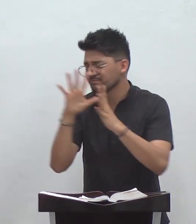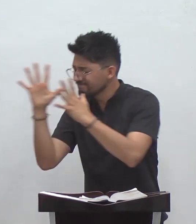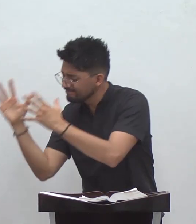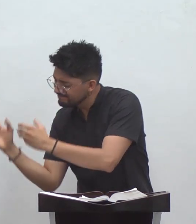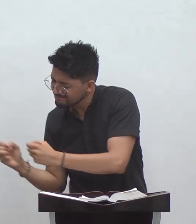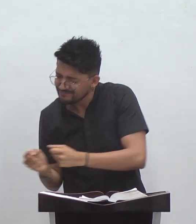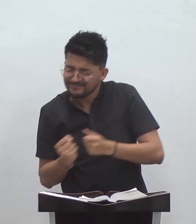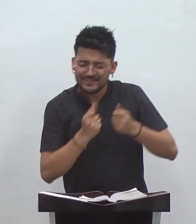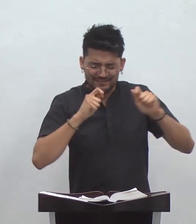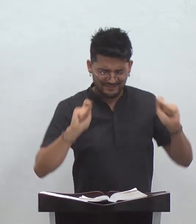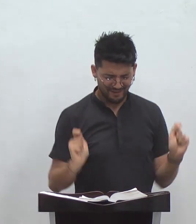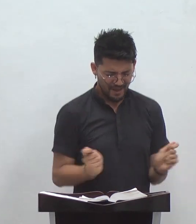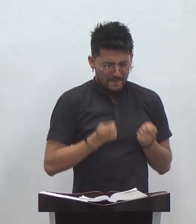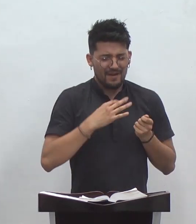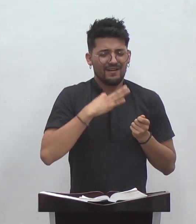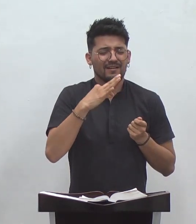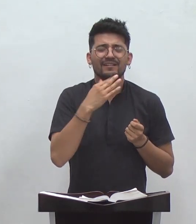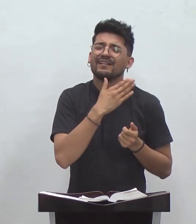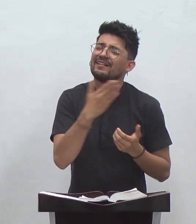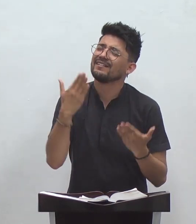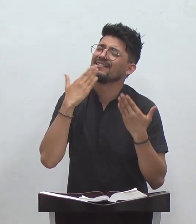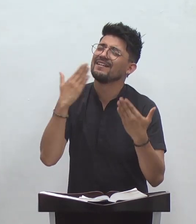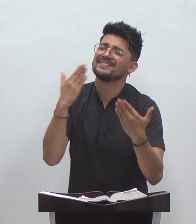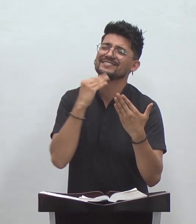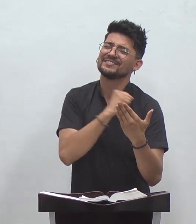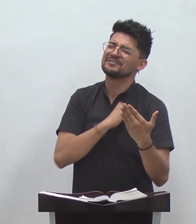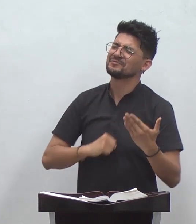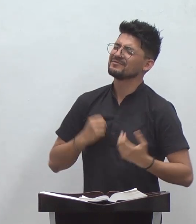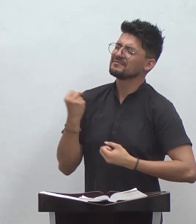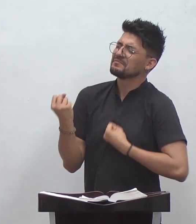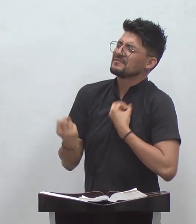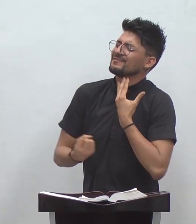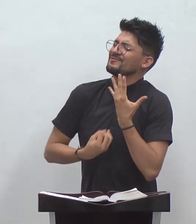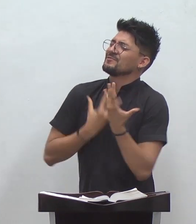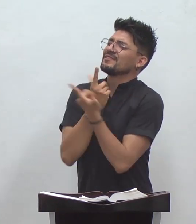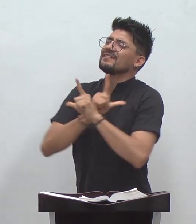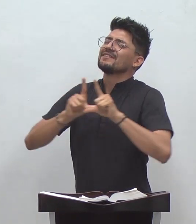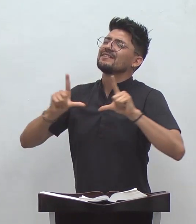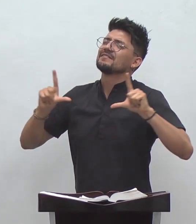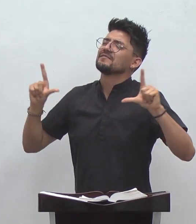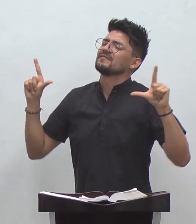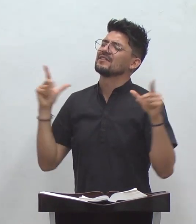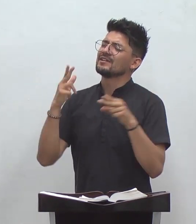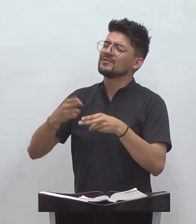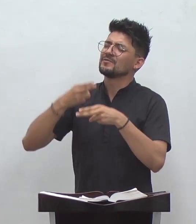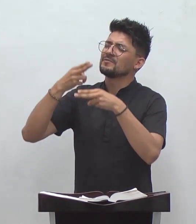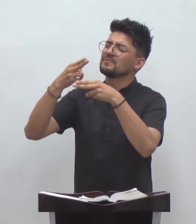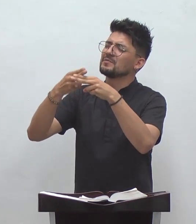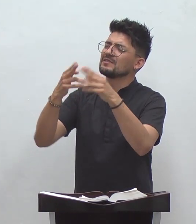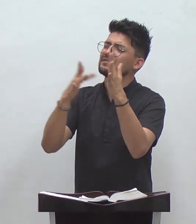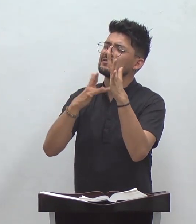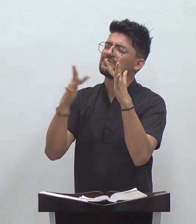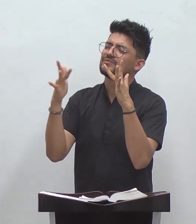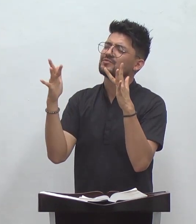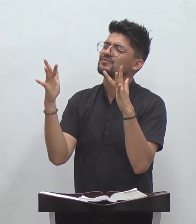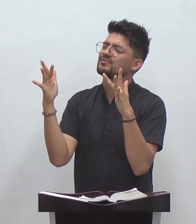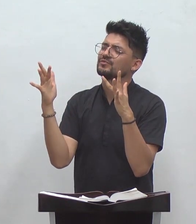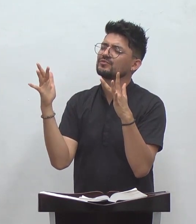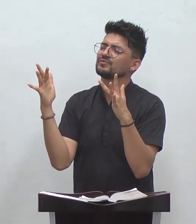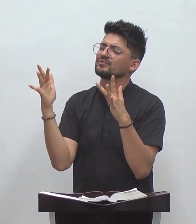comprendemos tu llamado y tú vas de la mano con nosotros. Nos regalaste el privilegio de ser salvos, de ser libres en el nombre de